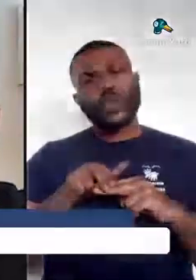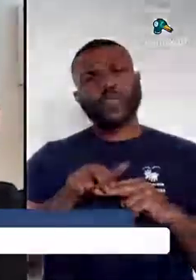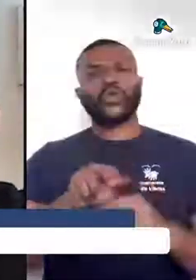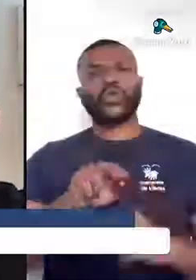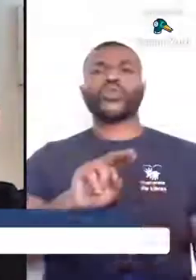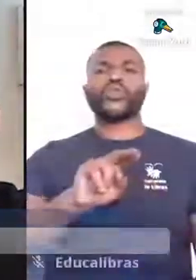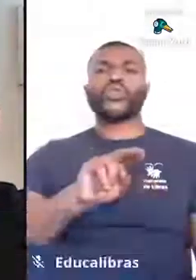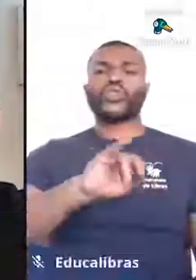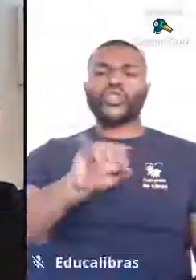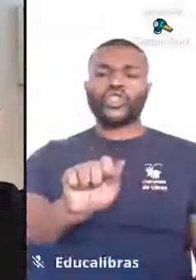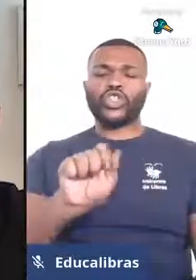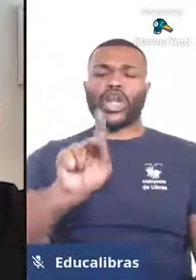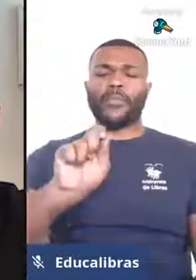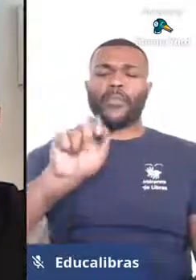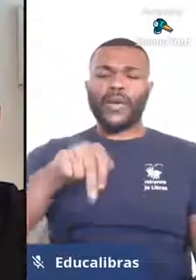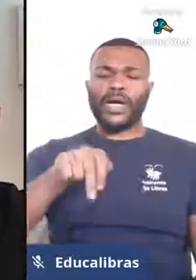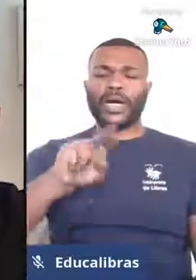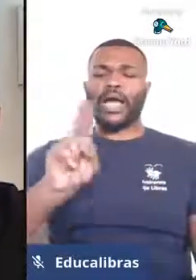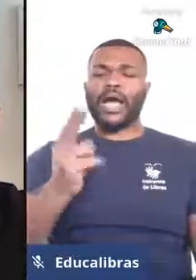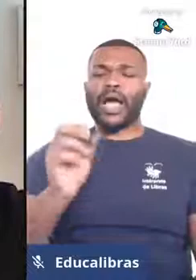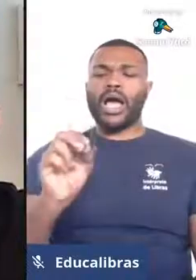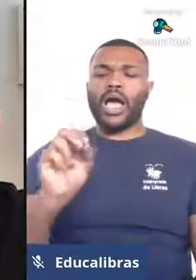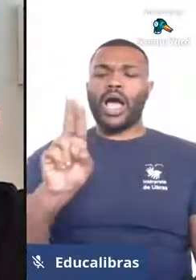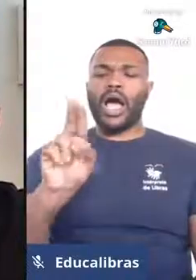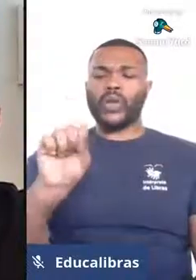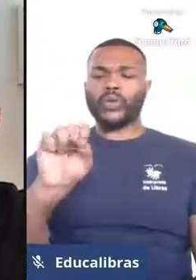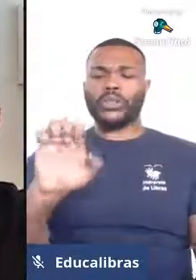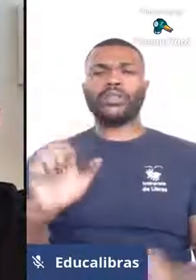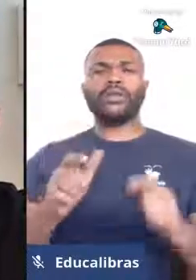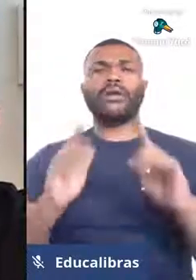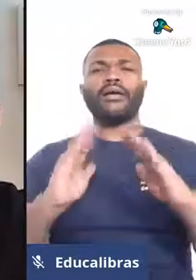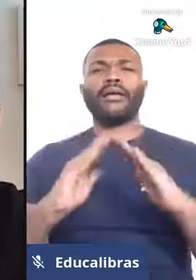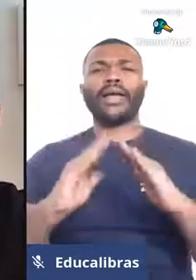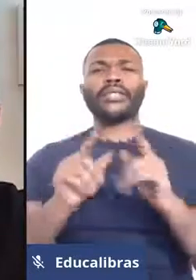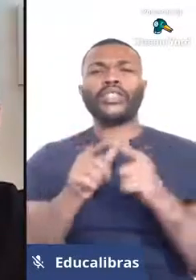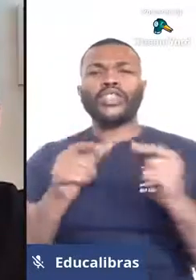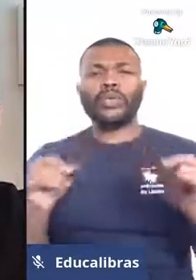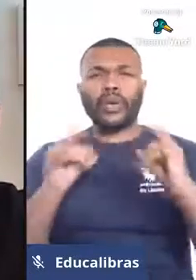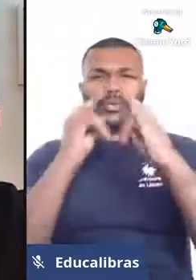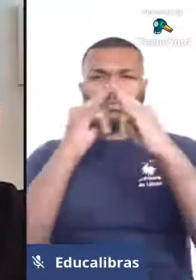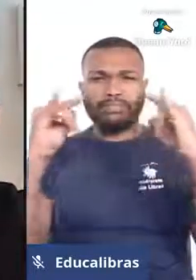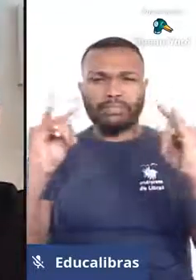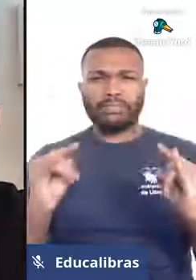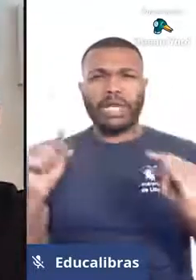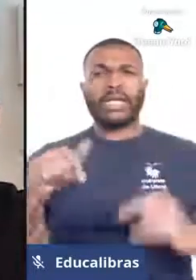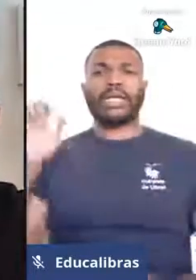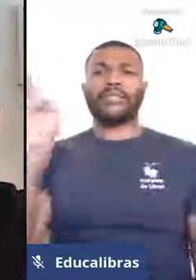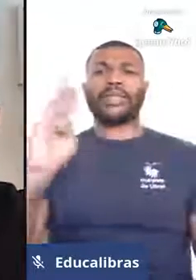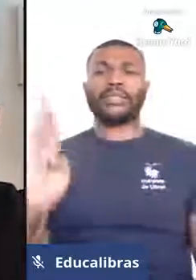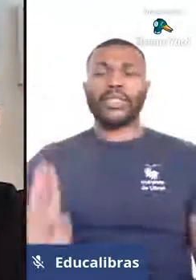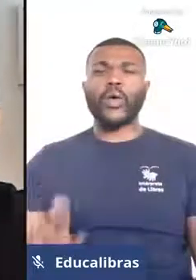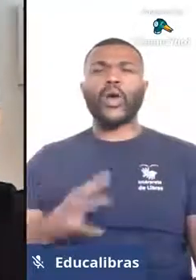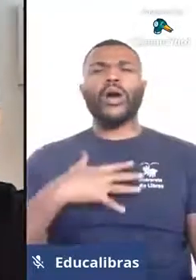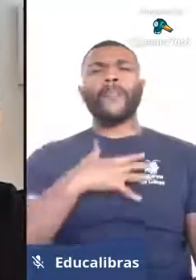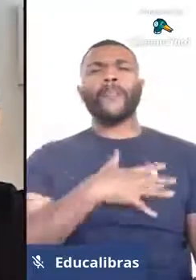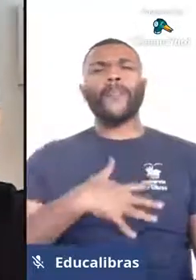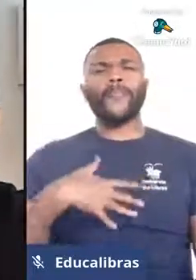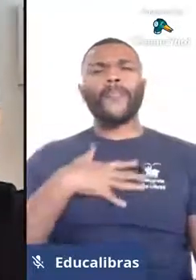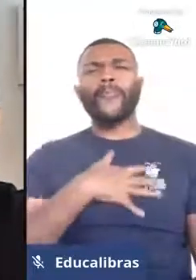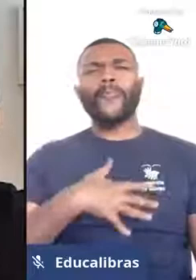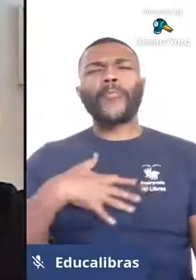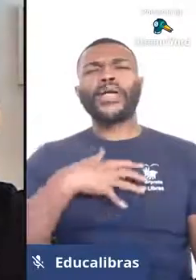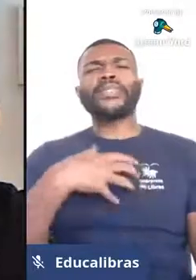aqui no Brasil. E eu assumi agora, faz exatamente um mês. Então, é um grande prazer, uma honra e um